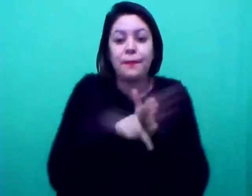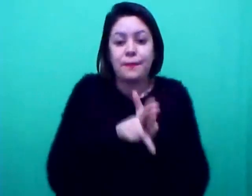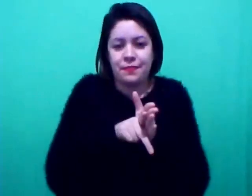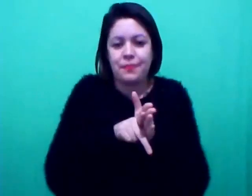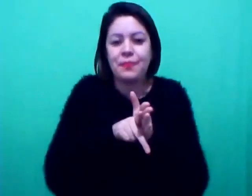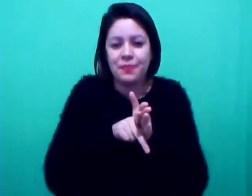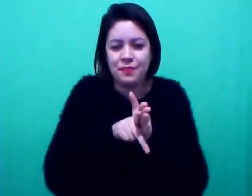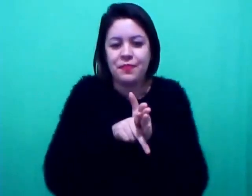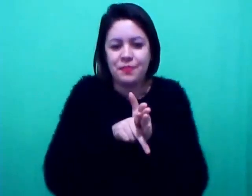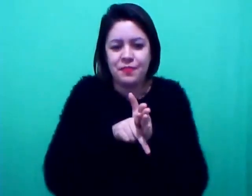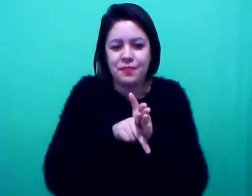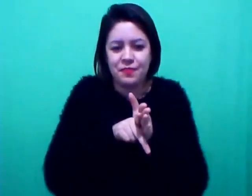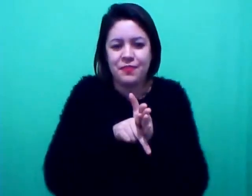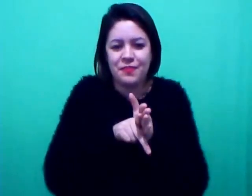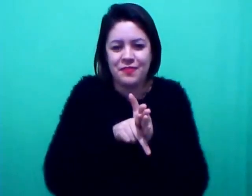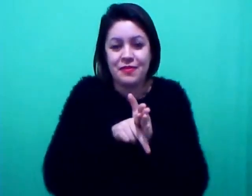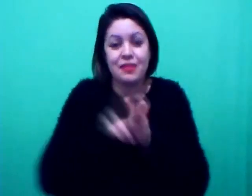estrutura própria,